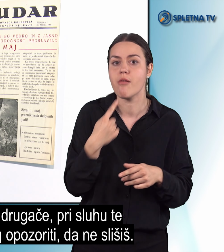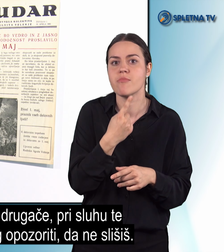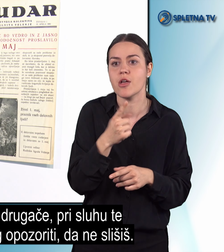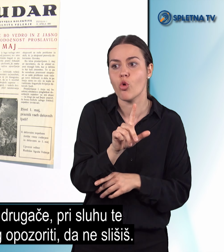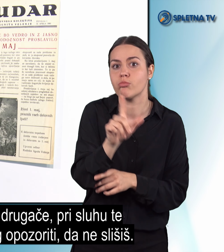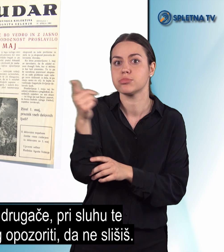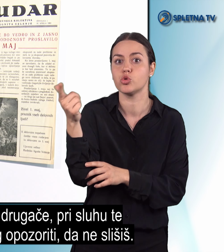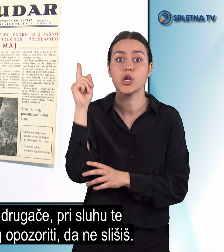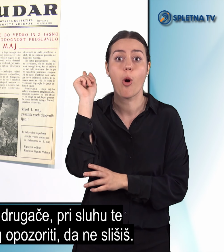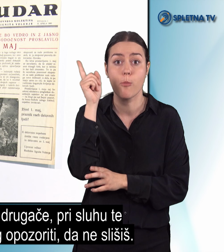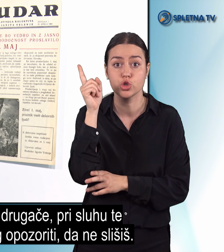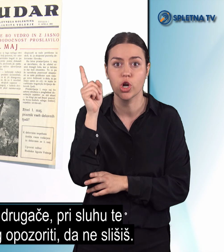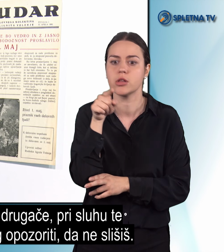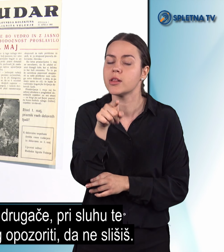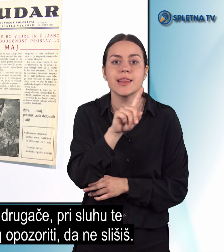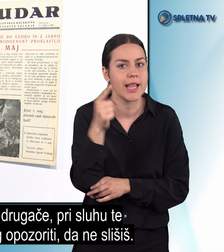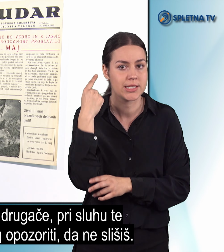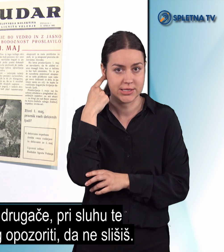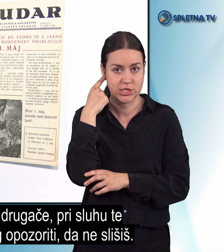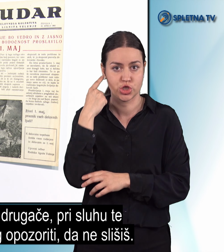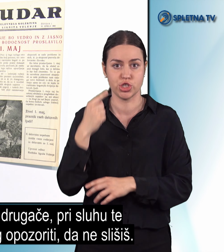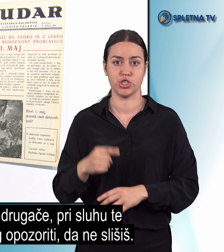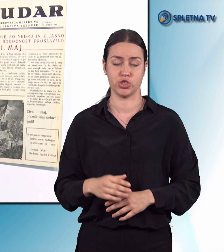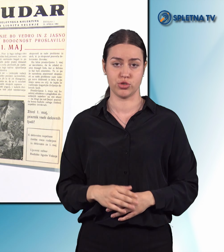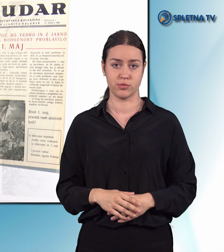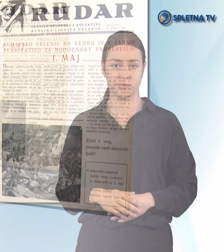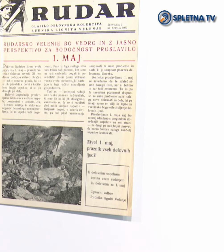drugi upozoriti, da ne slišiš.